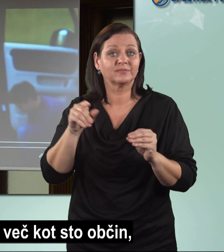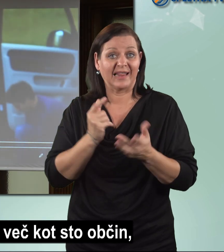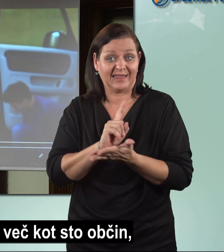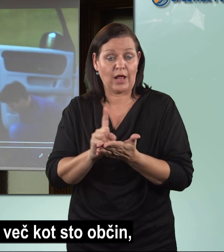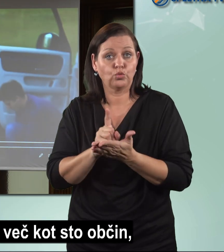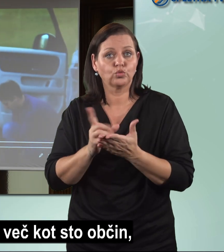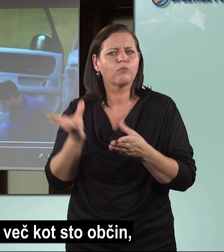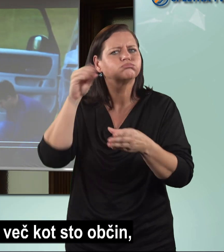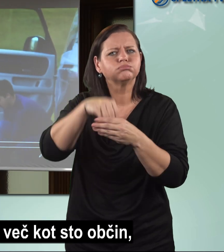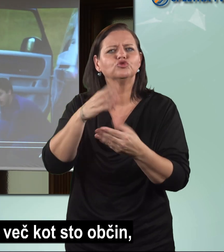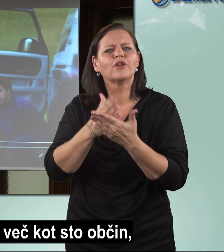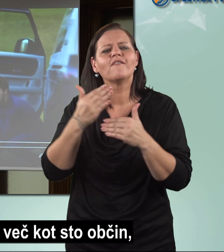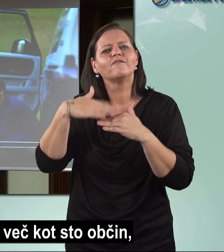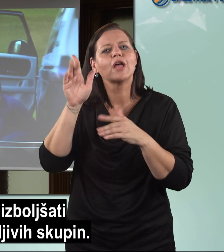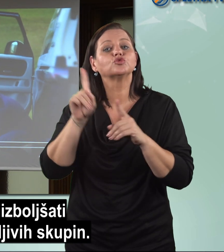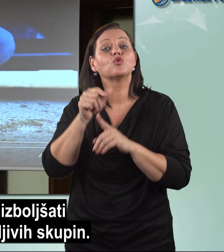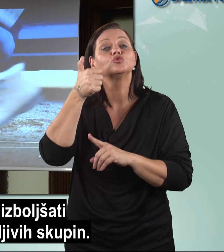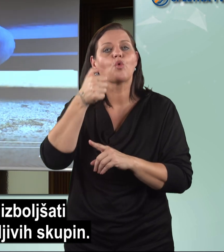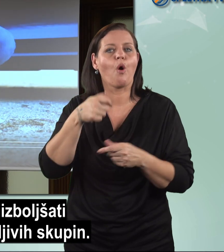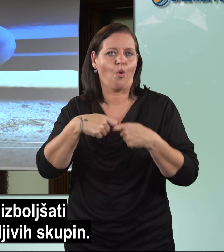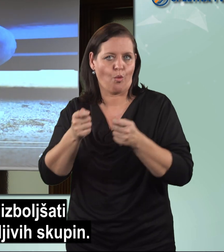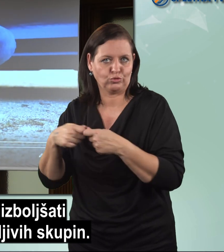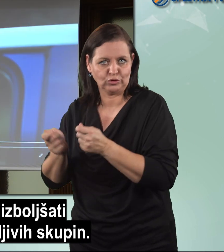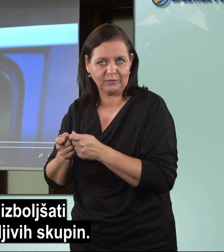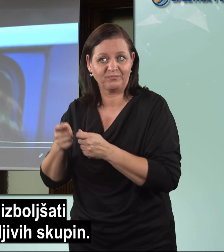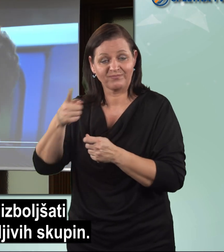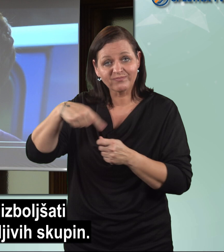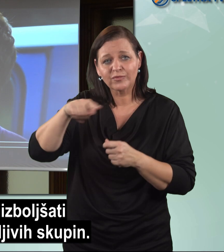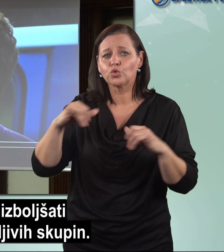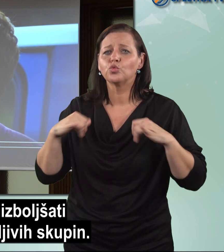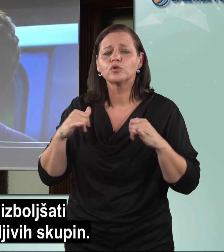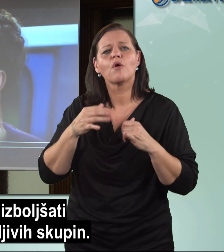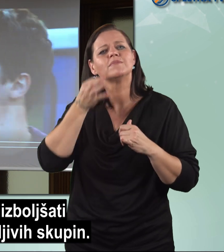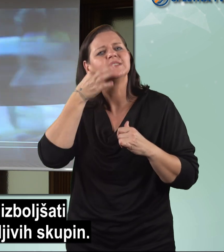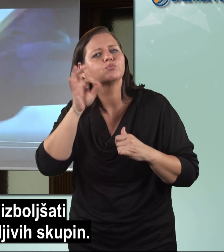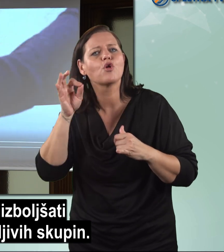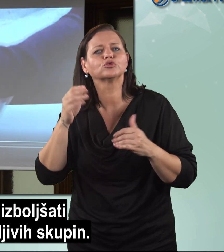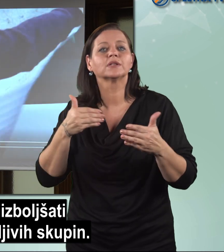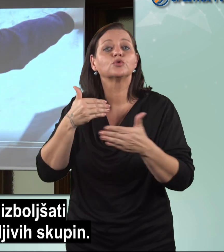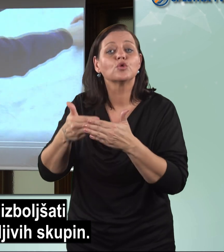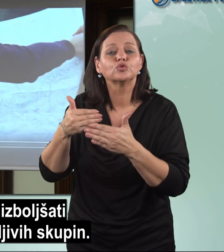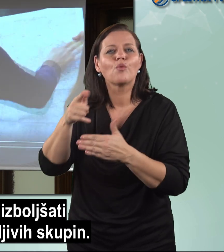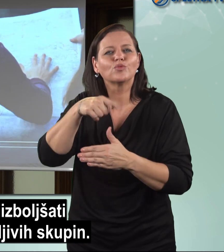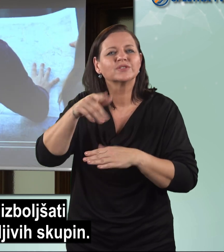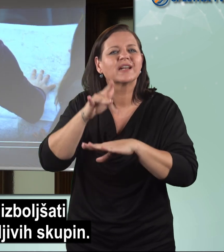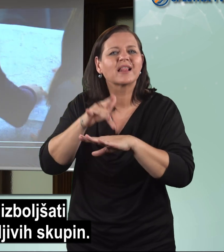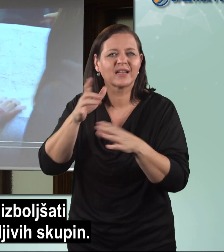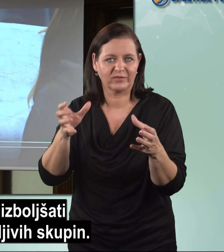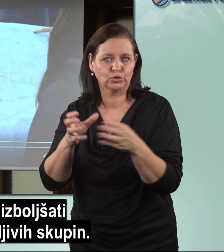trenutno zajema že več kot 100 občin, ki se trudijo izboljšati dostopnost ranljivih skupin.